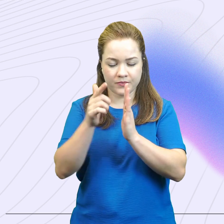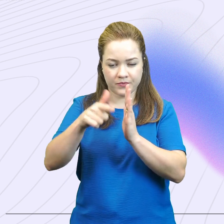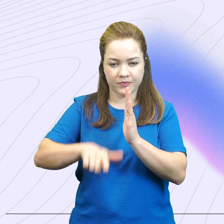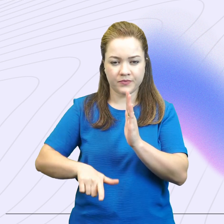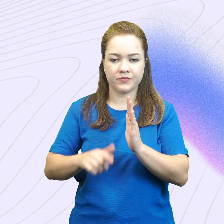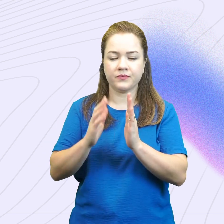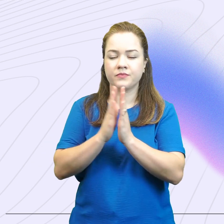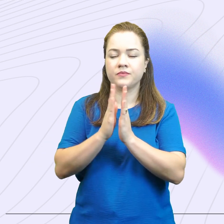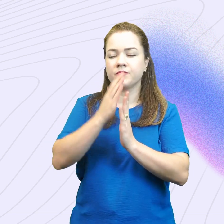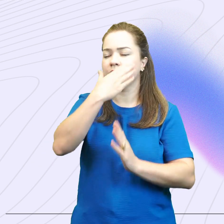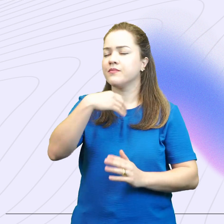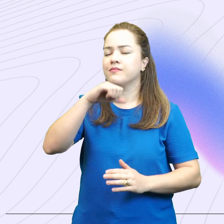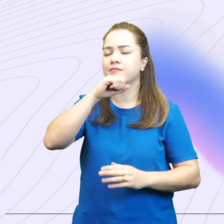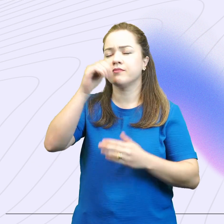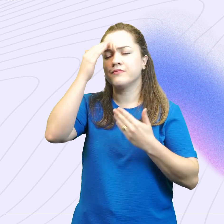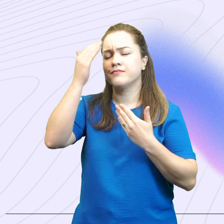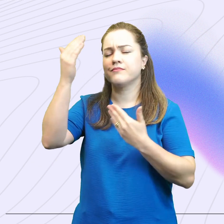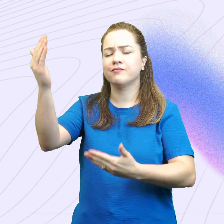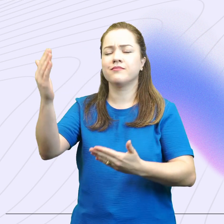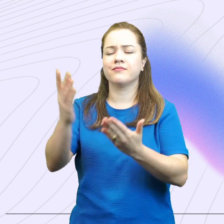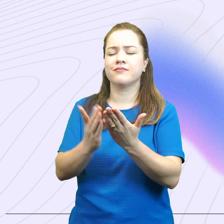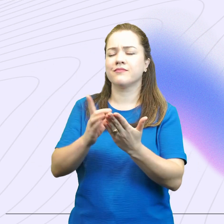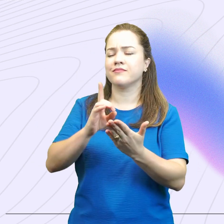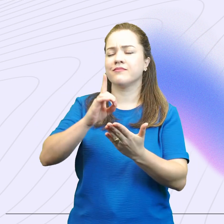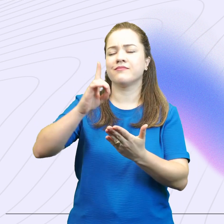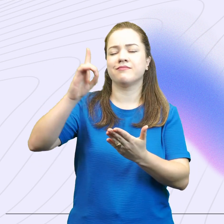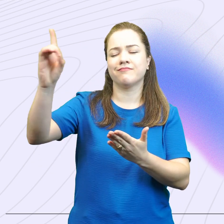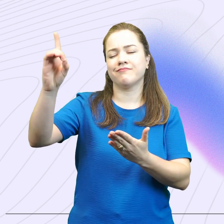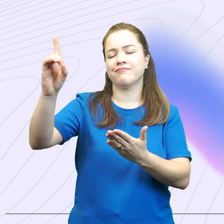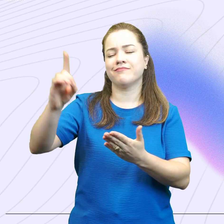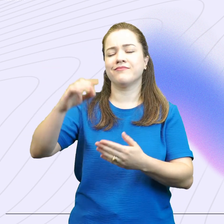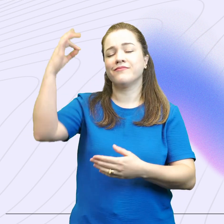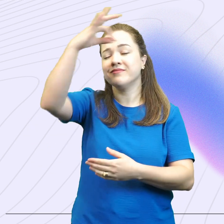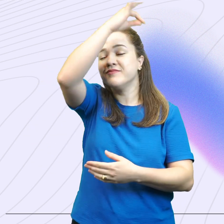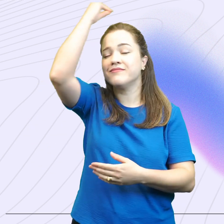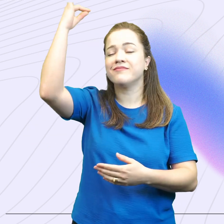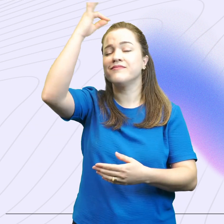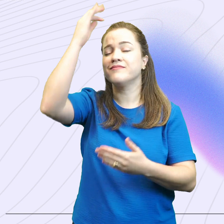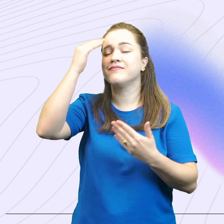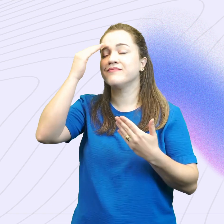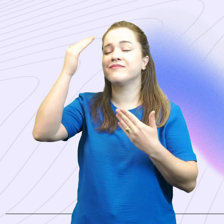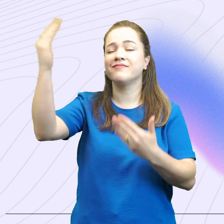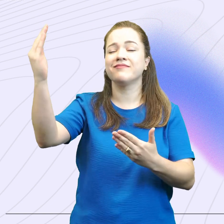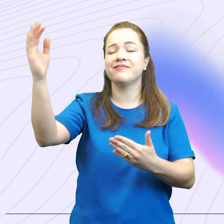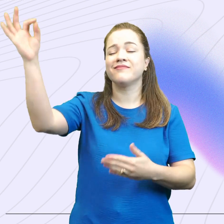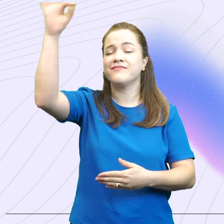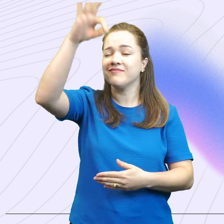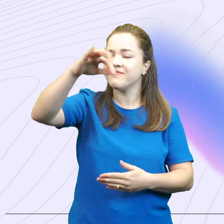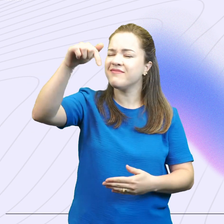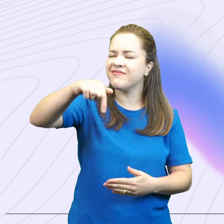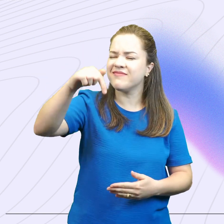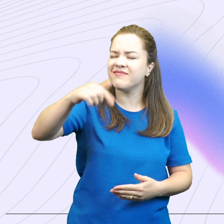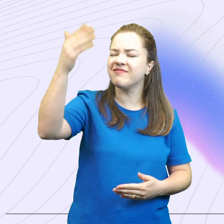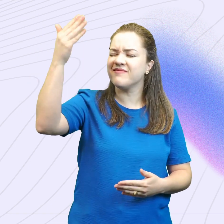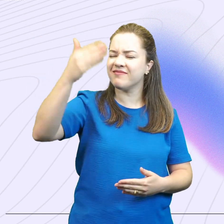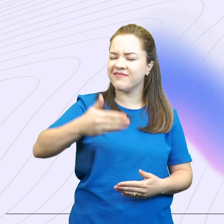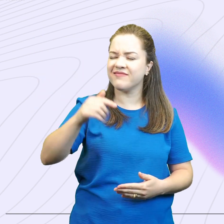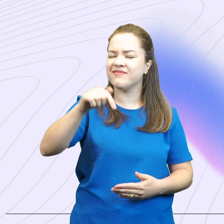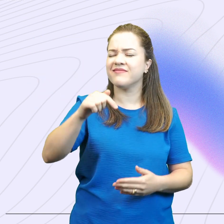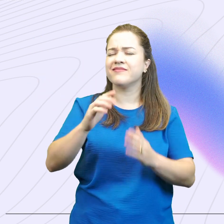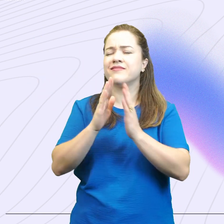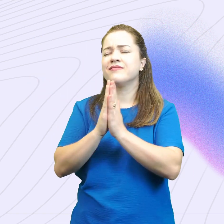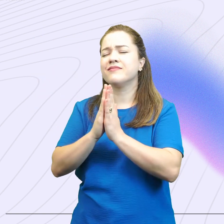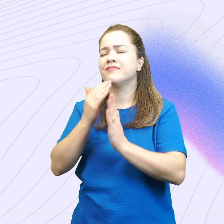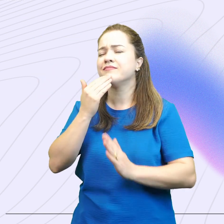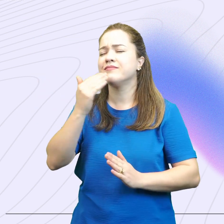Pai, nós te agradecemos pela sua palavra, te agradecemos ao Espírito Santo, porque o Senhor está nesse lugar, E nós rogamos, fala